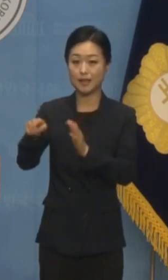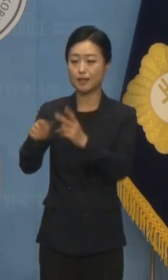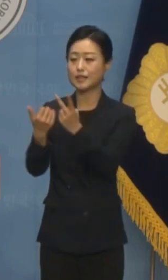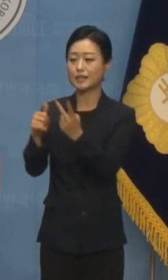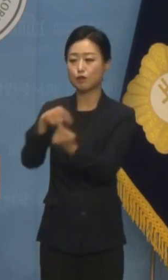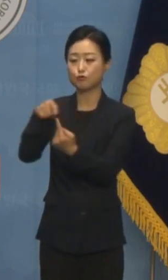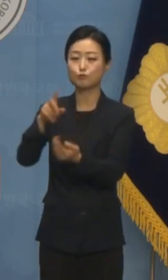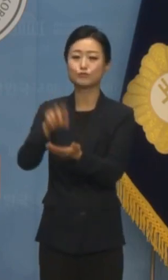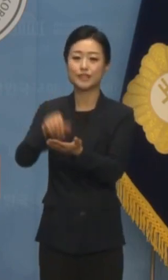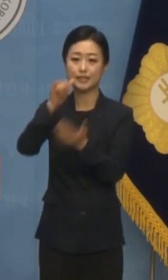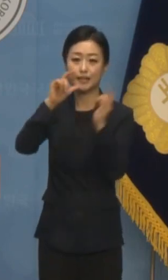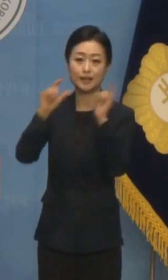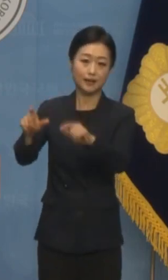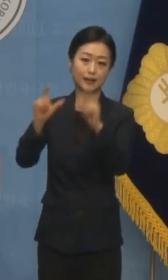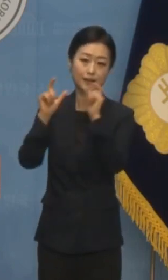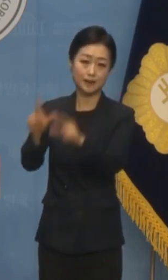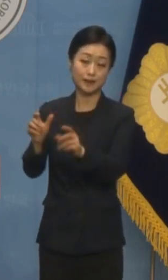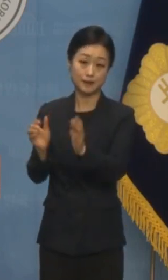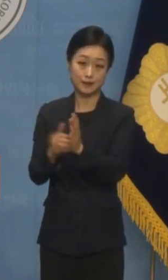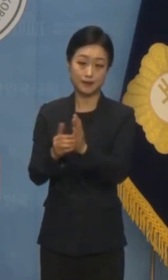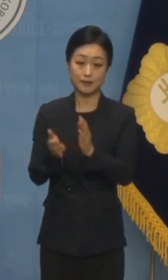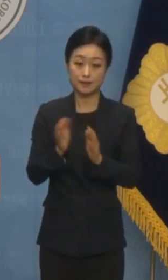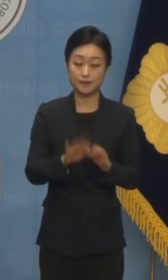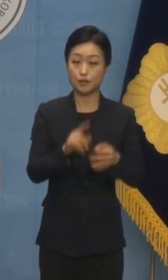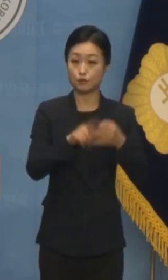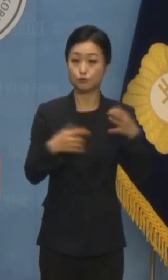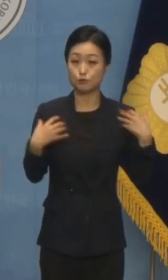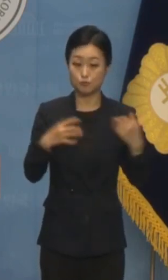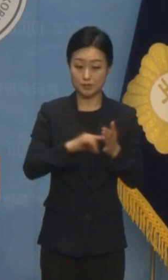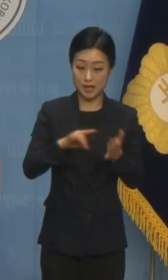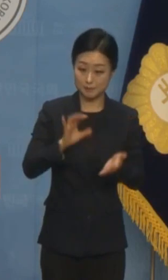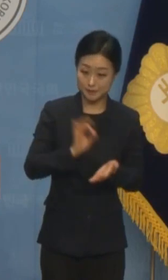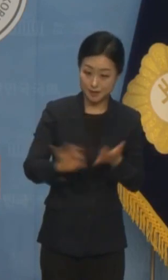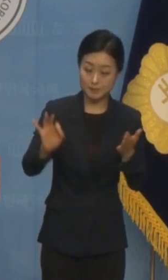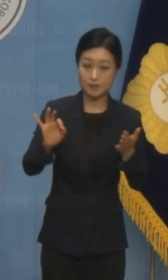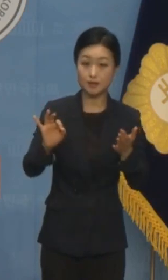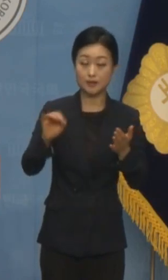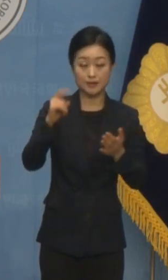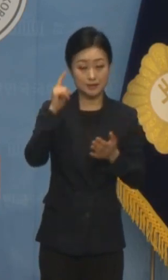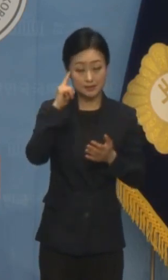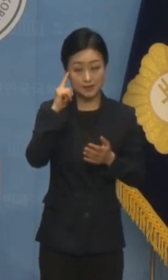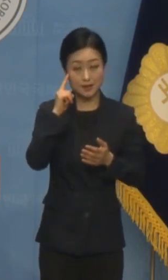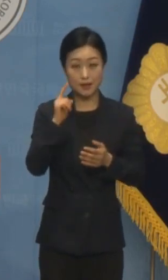무도한 윤석열 정권은 혈세 낭비에는 아랑곳하지 않고 위법,